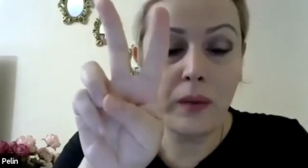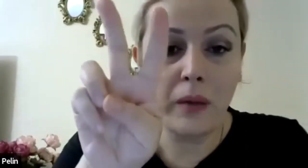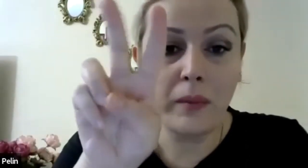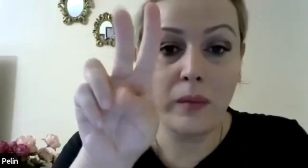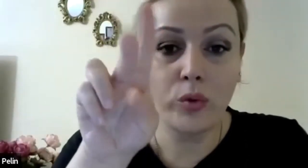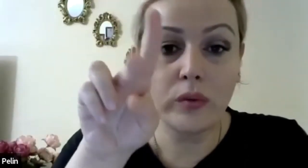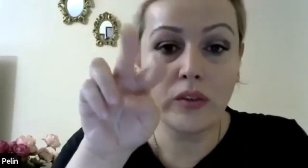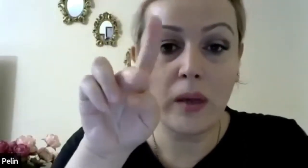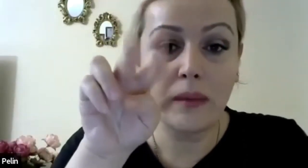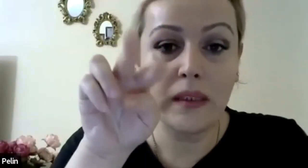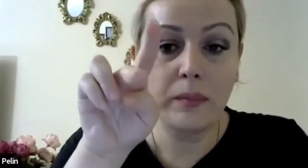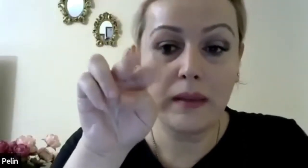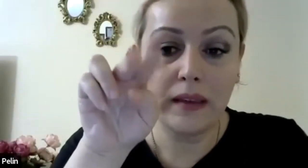İki parmağımı kullanacağım. Gibi,